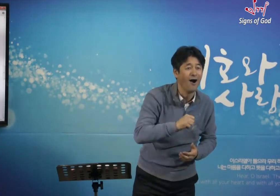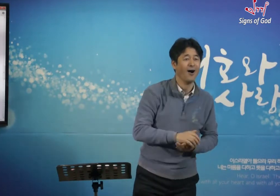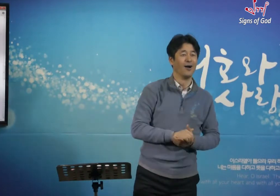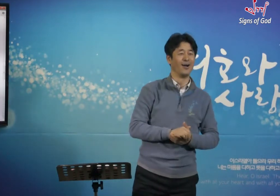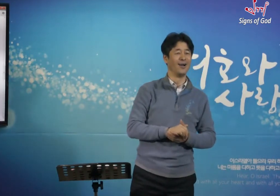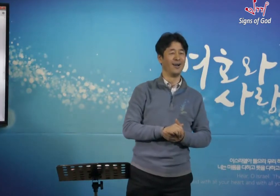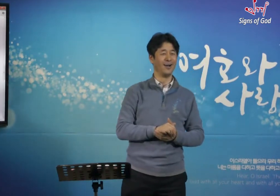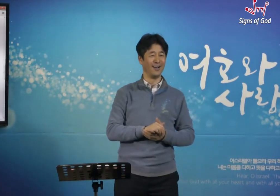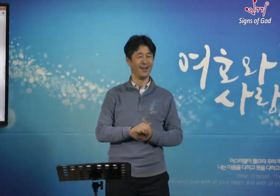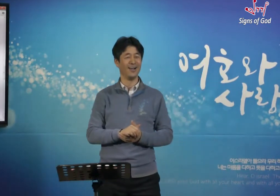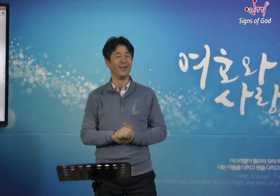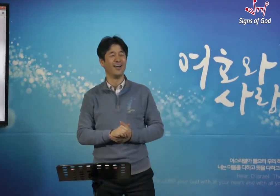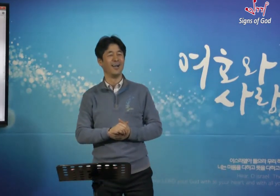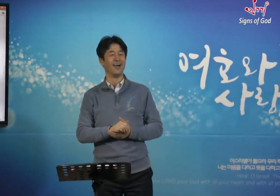예.